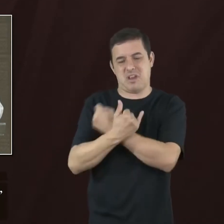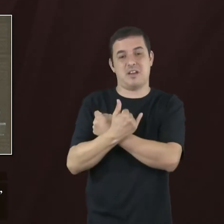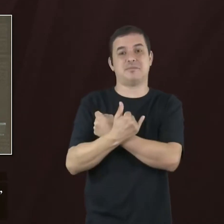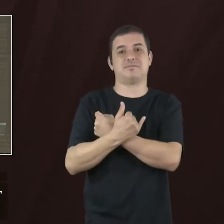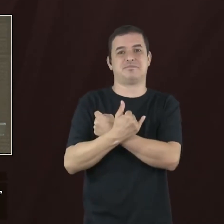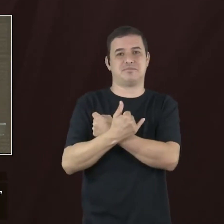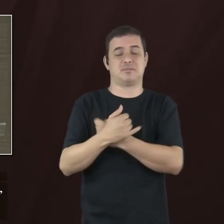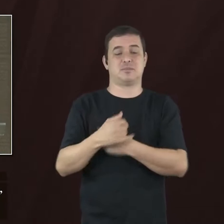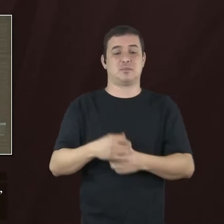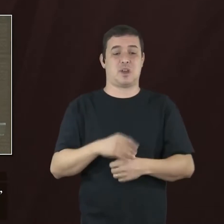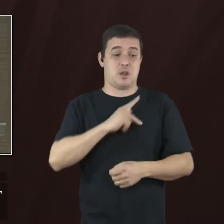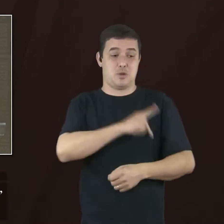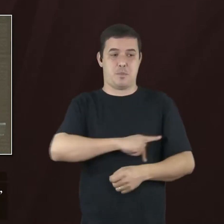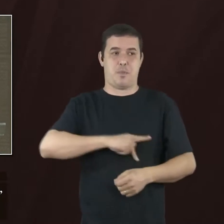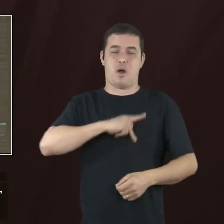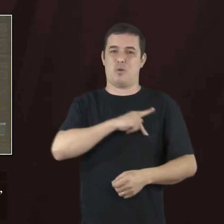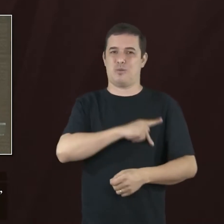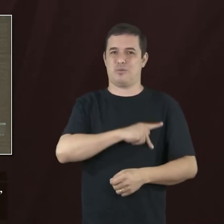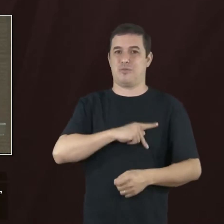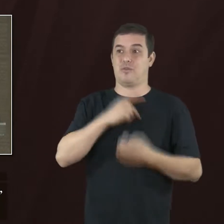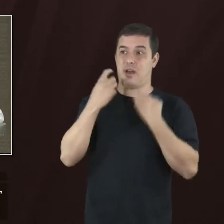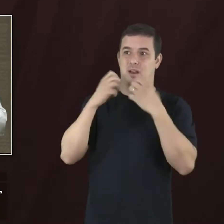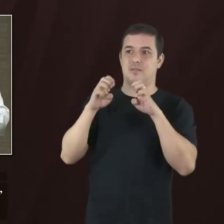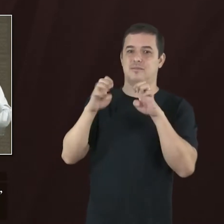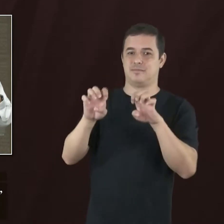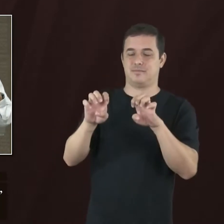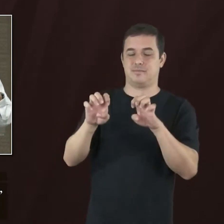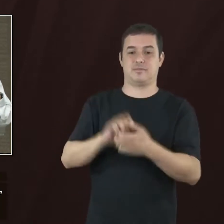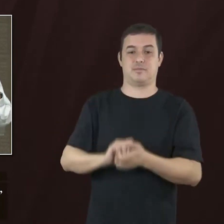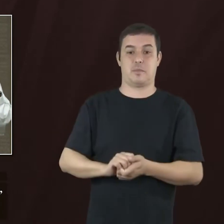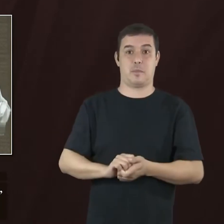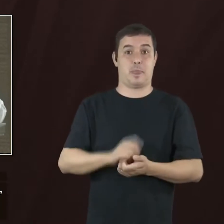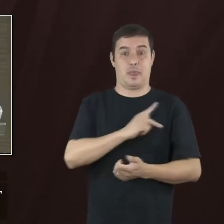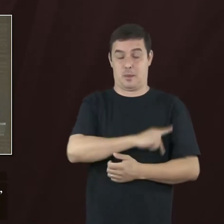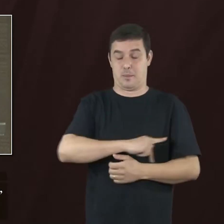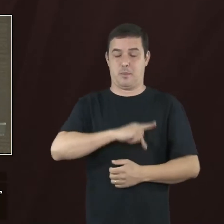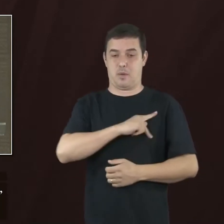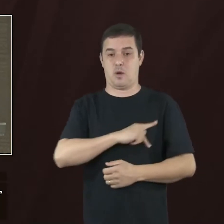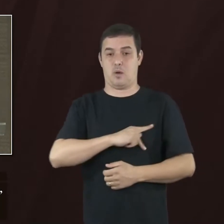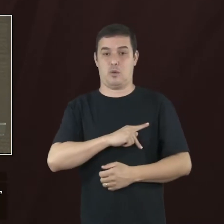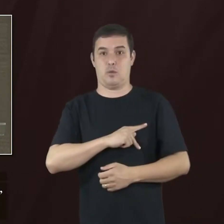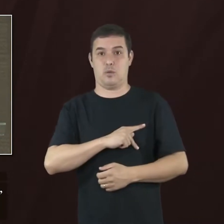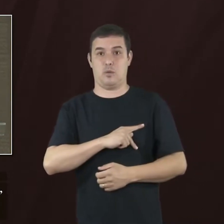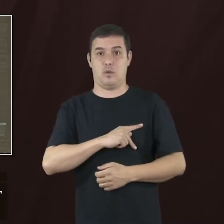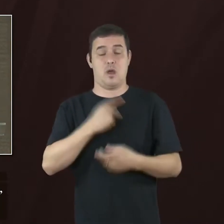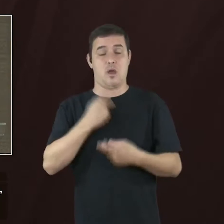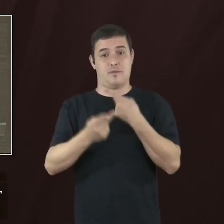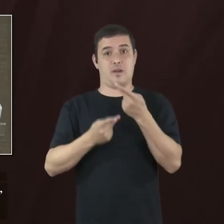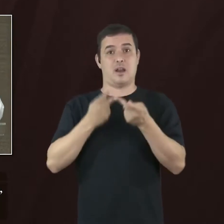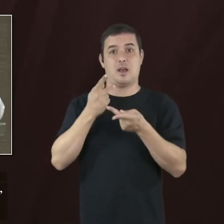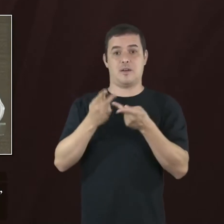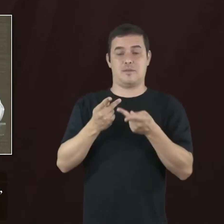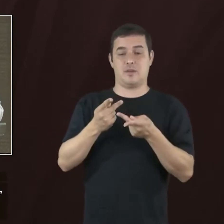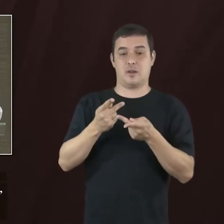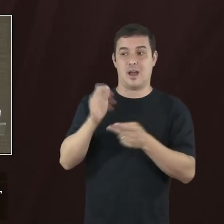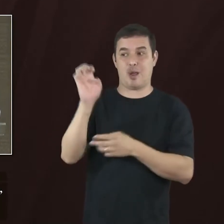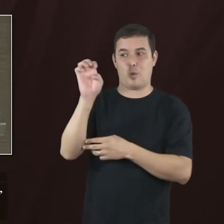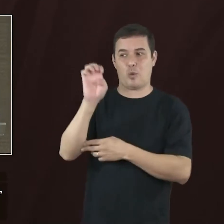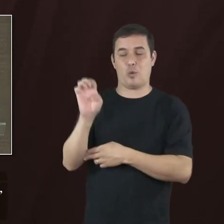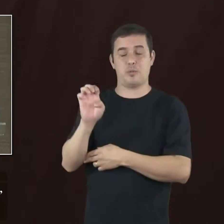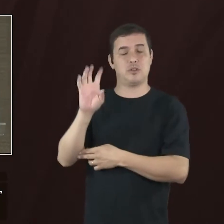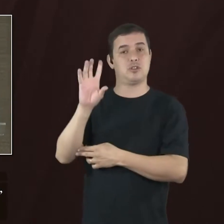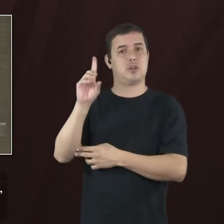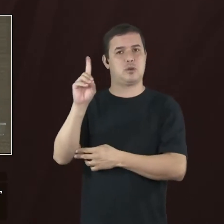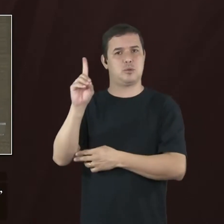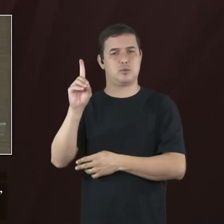o ambiente da época de Paulo. Paulo pregava o evangelho ortodoxo, pregava a economia de